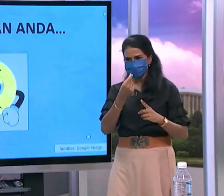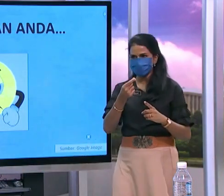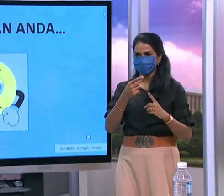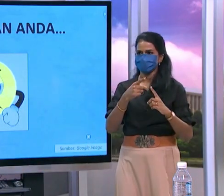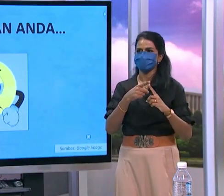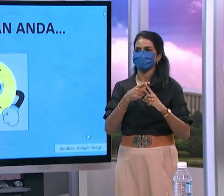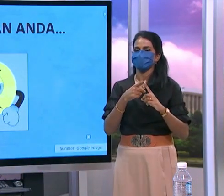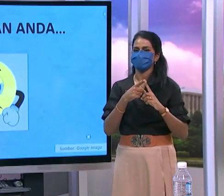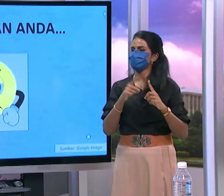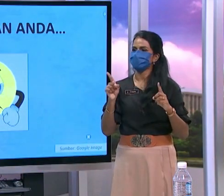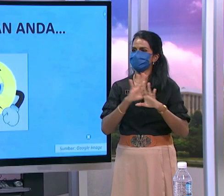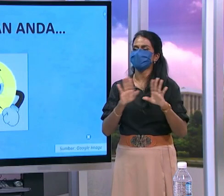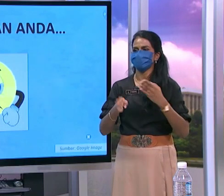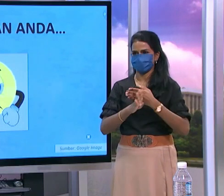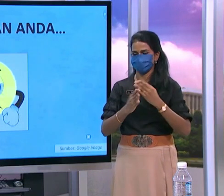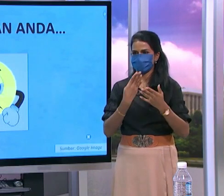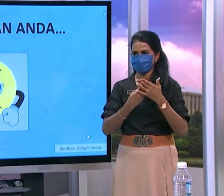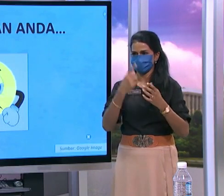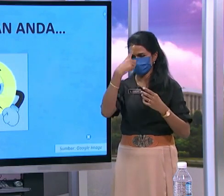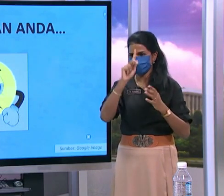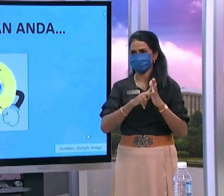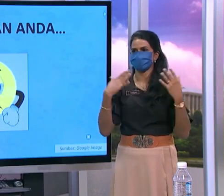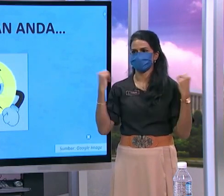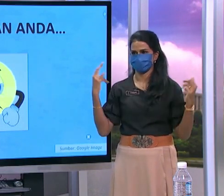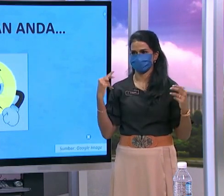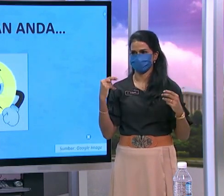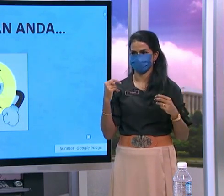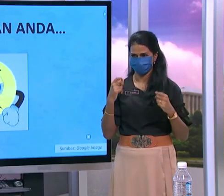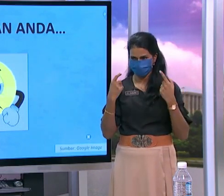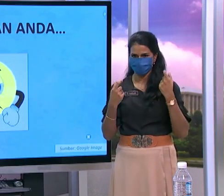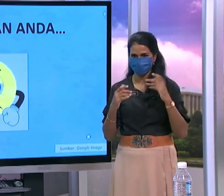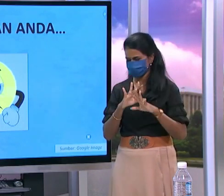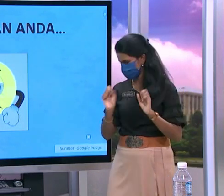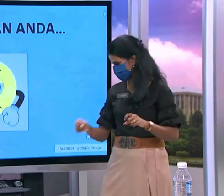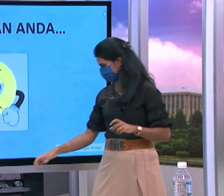sedap. Tidak baik untuk kesihatan. Faham? Tak boleh, nah.